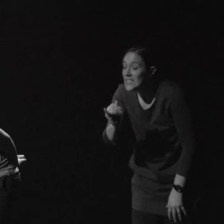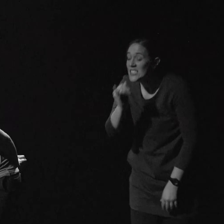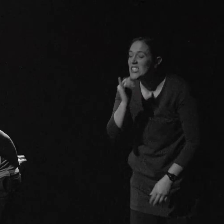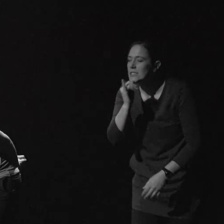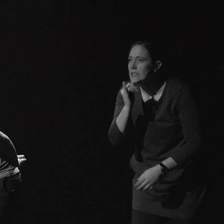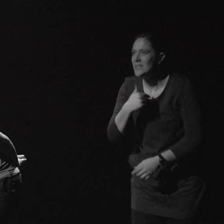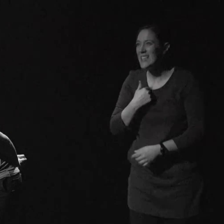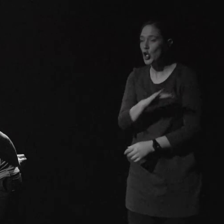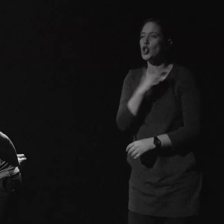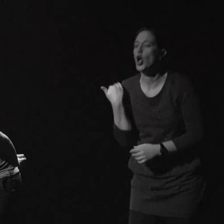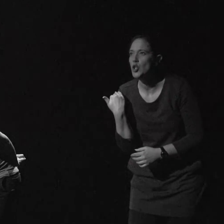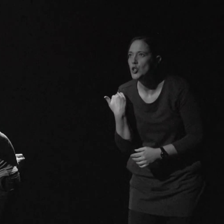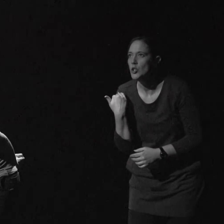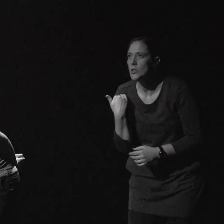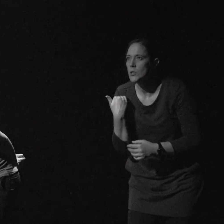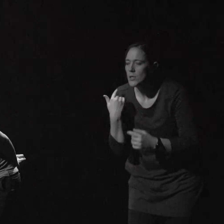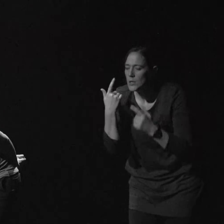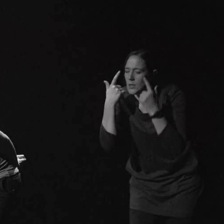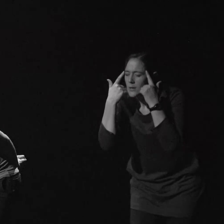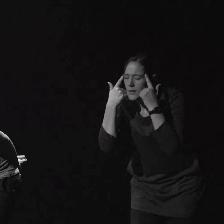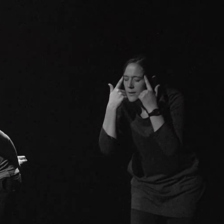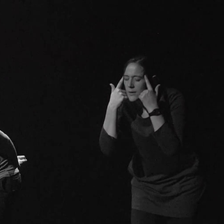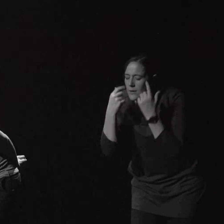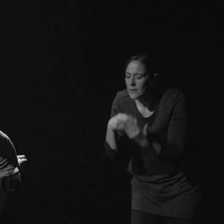Straks ben ik dood. Denk ik.